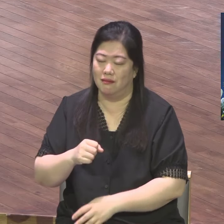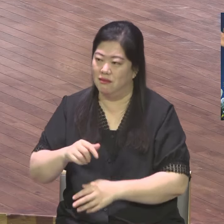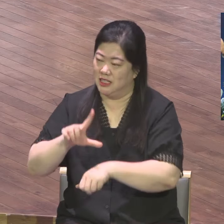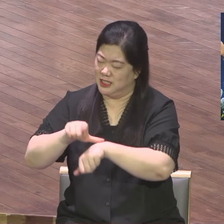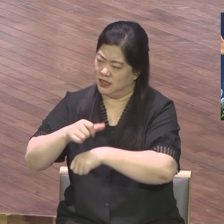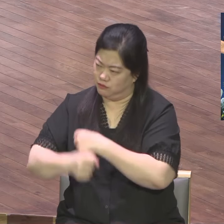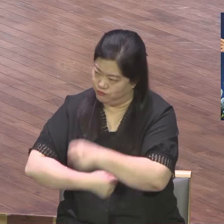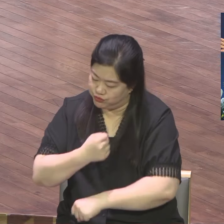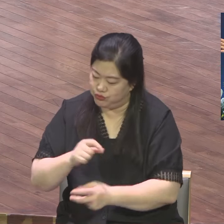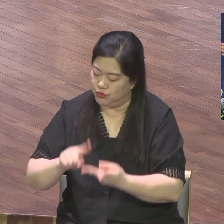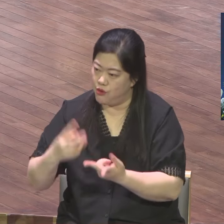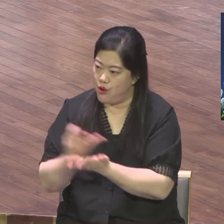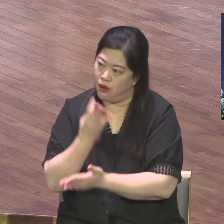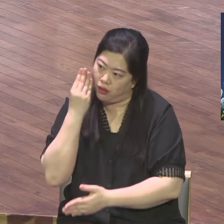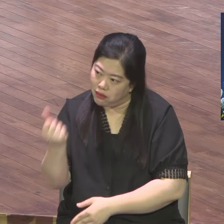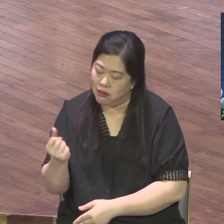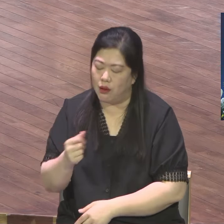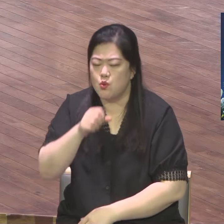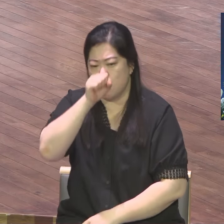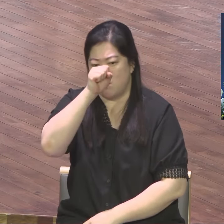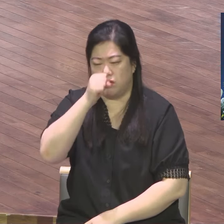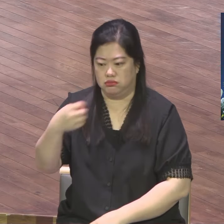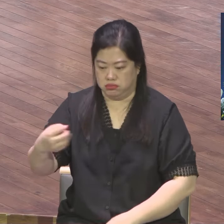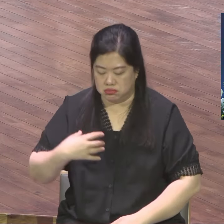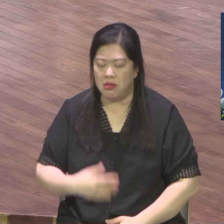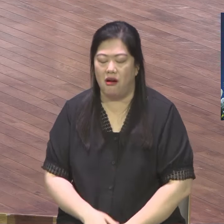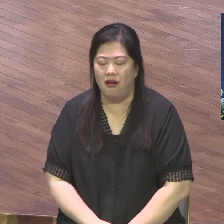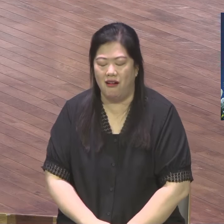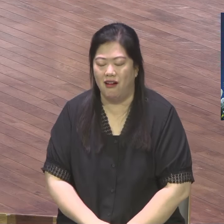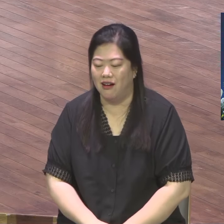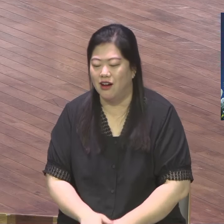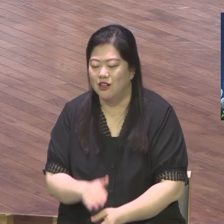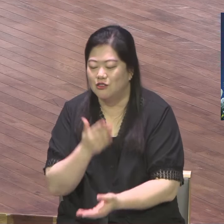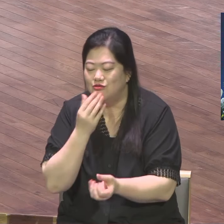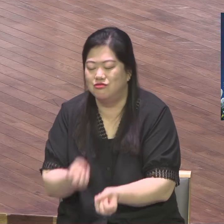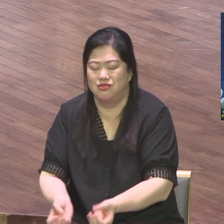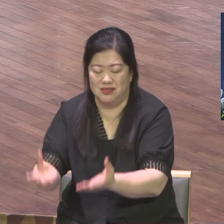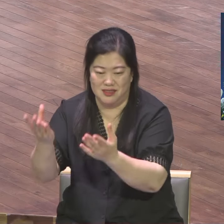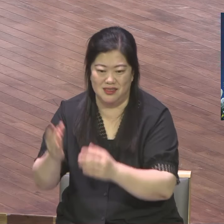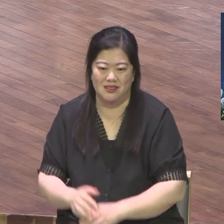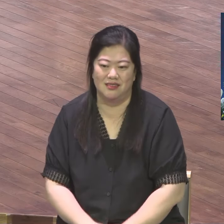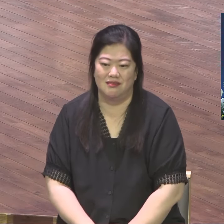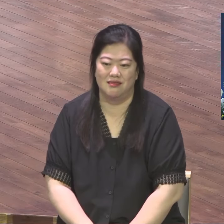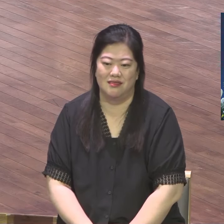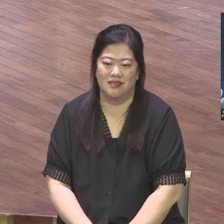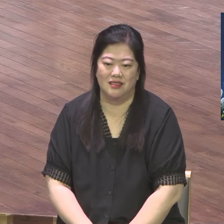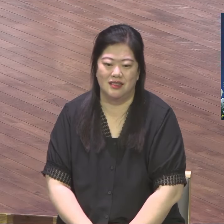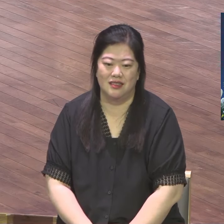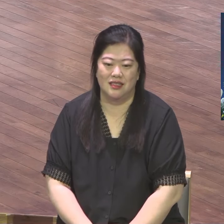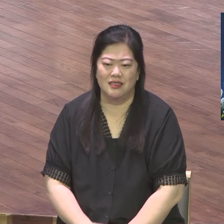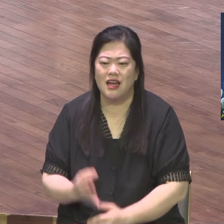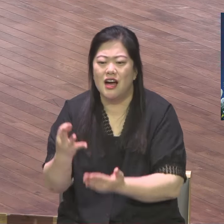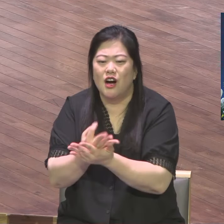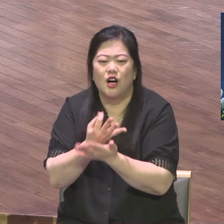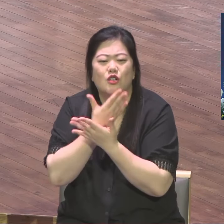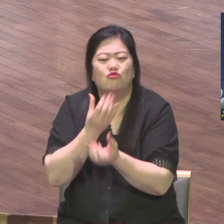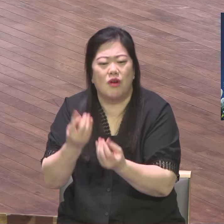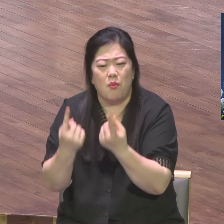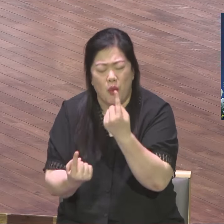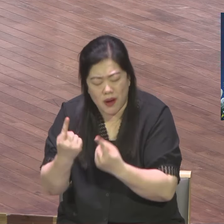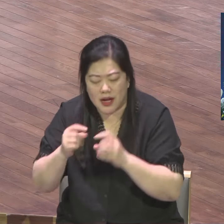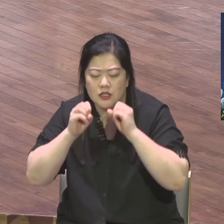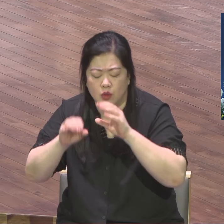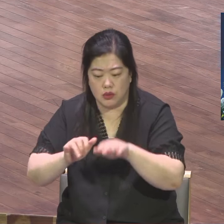모든 마지막까지 다 내가 보고 봤기 때문에 할 수 있는 거예요. 그걸 하는 거예요. 그걸 안 해보고 아무것도 안